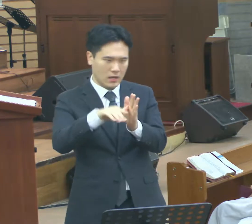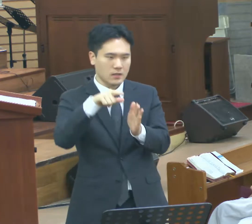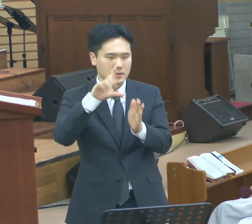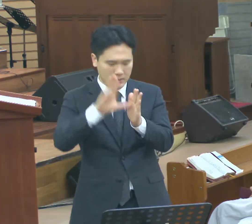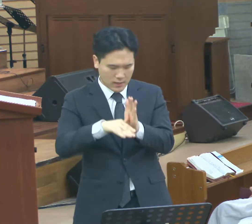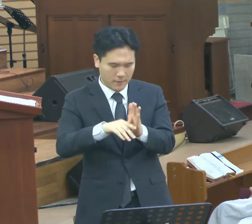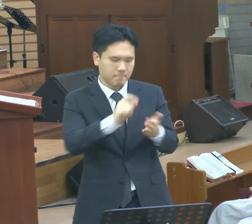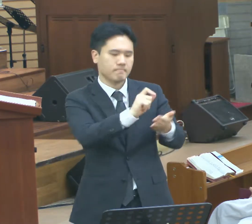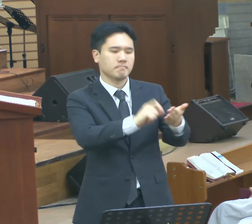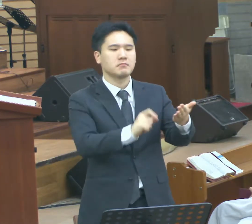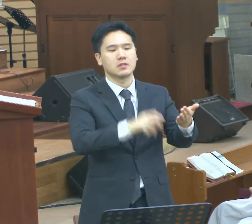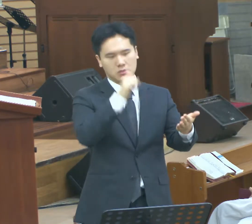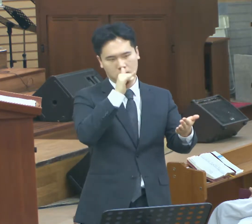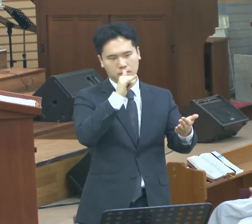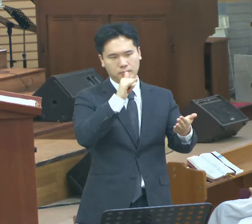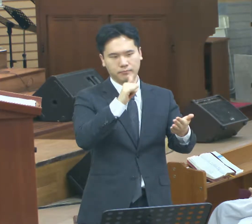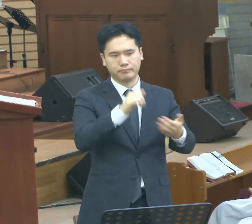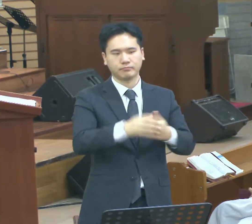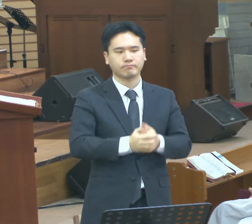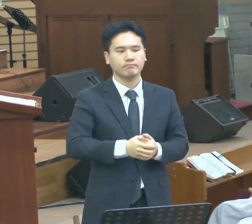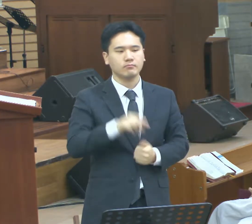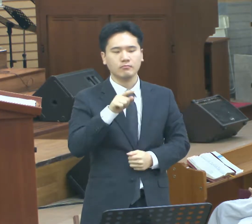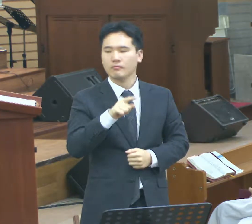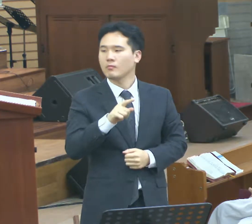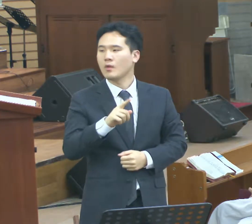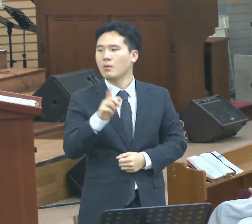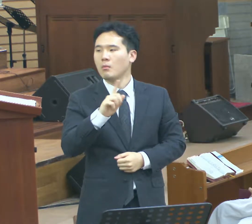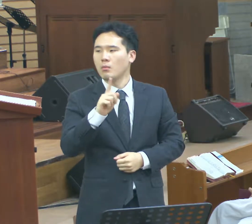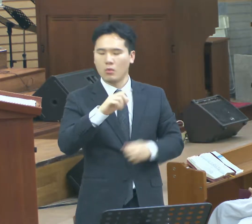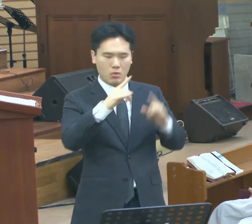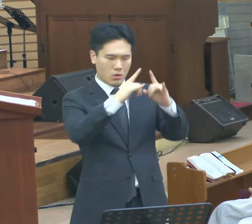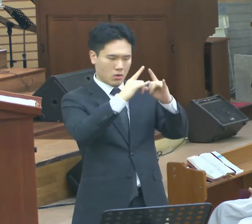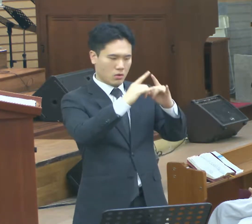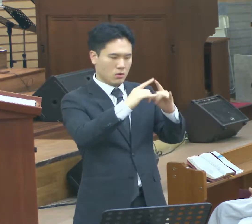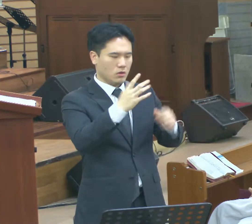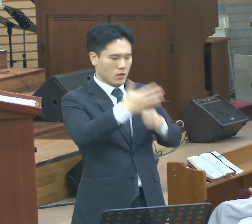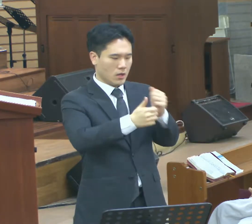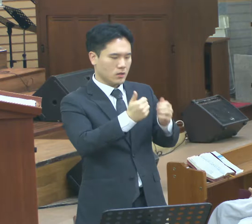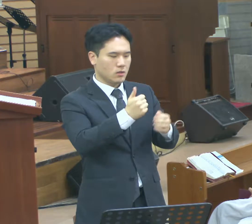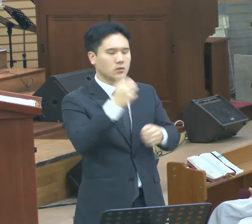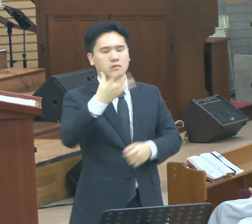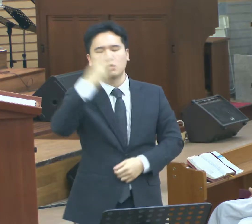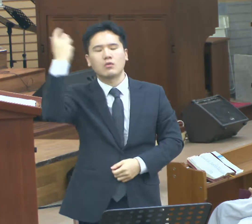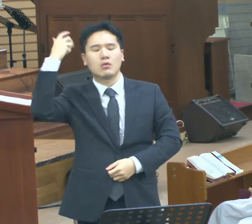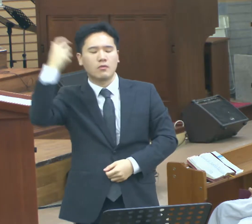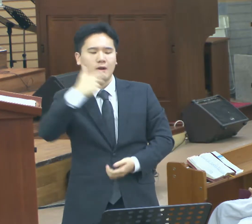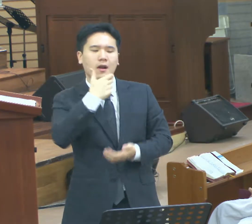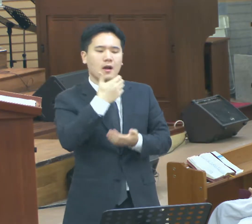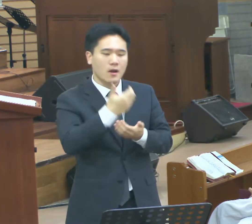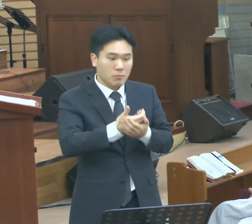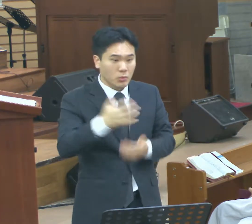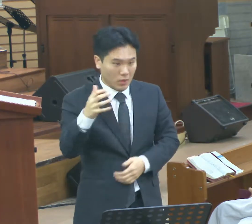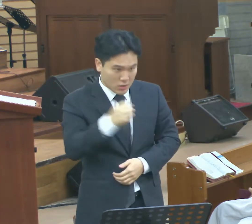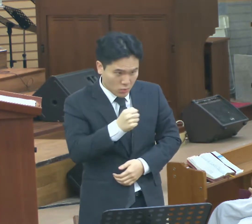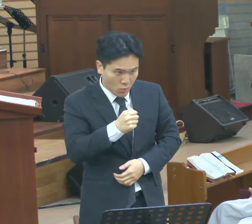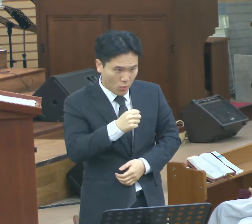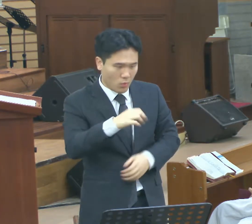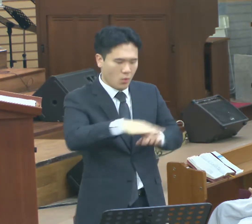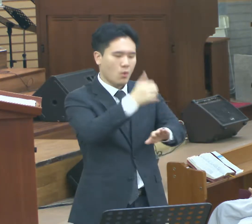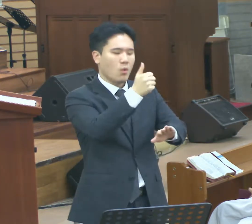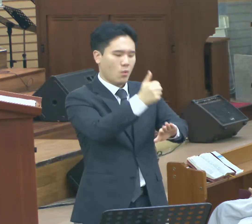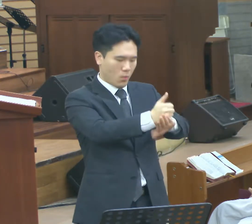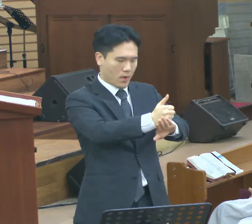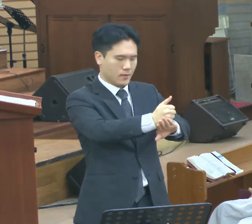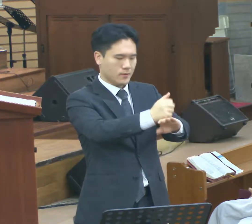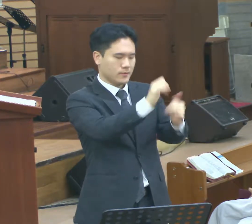성전에 대한 자료들을 찾아서 또 성령의 감동으로 열왕기서가 기록이